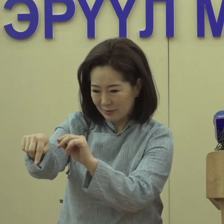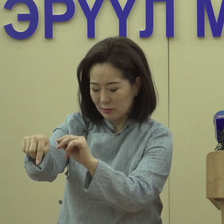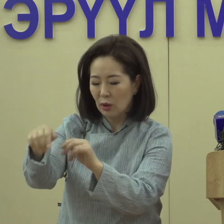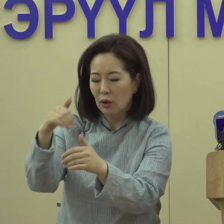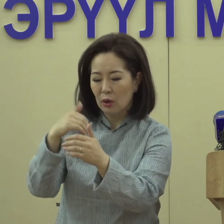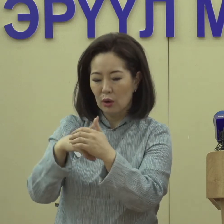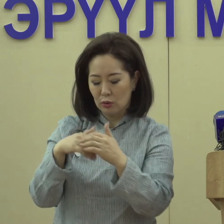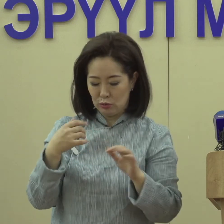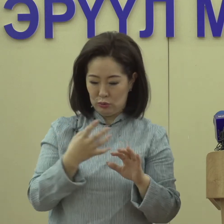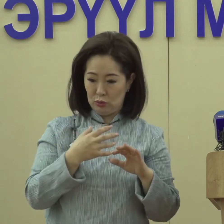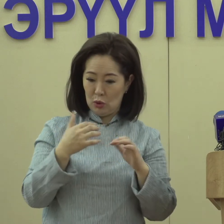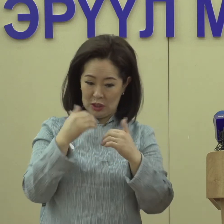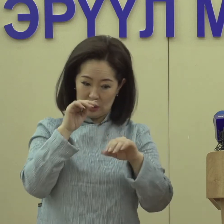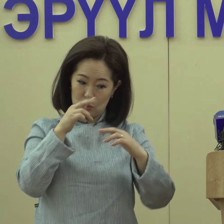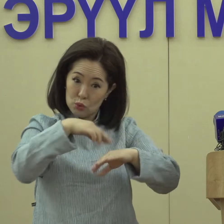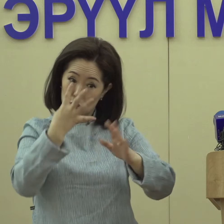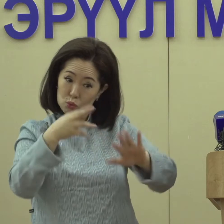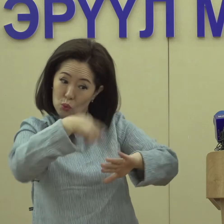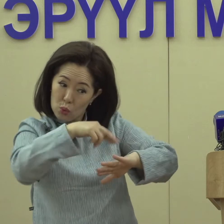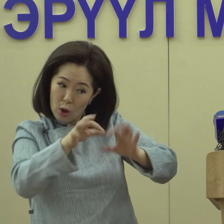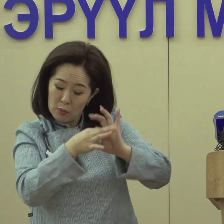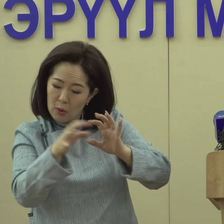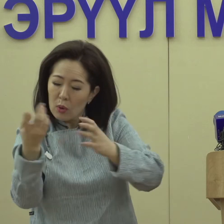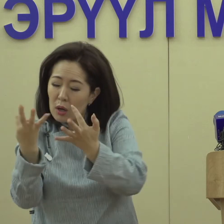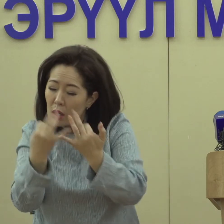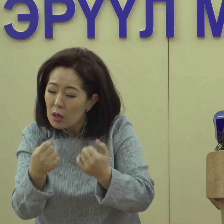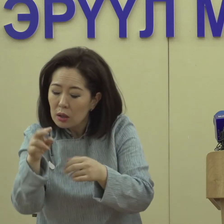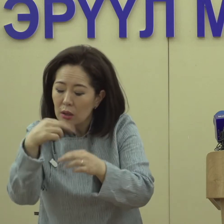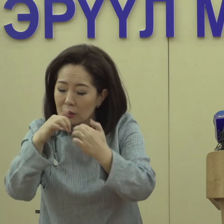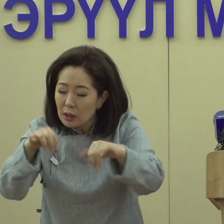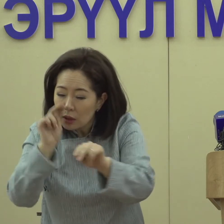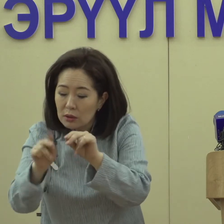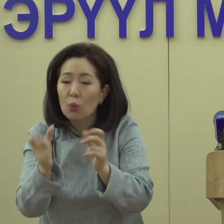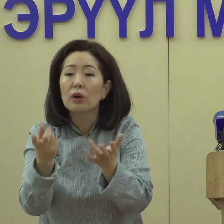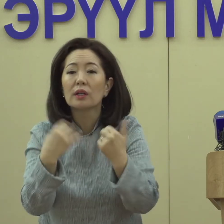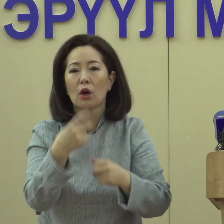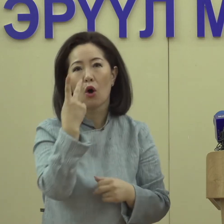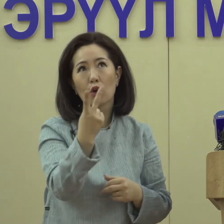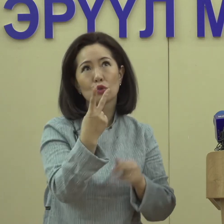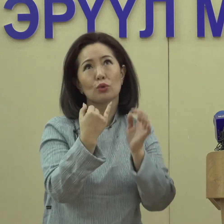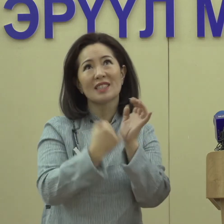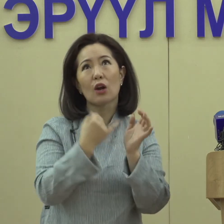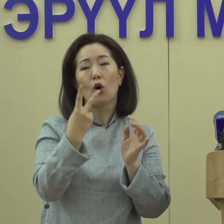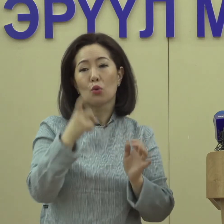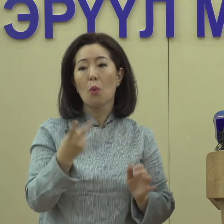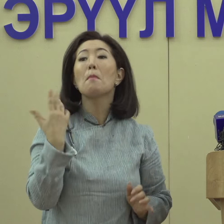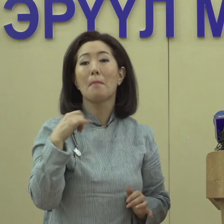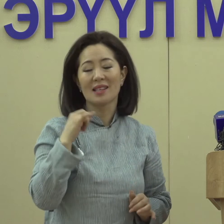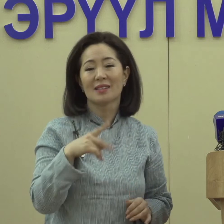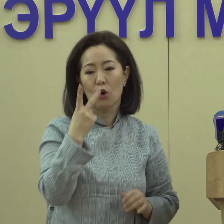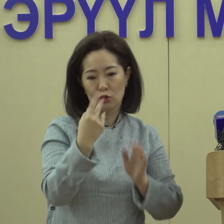тантал судалгаа илгээж шинжилгээнд хамрагдсан 262 хүн байна. байсан байна. За